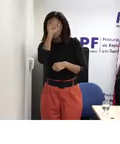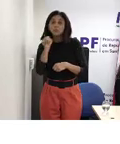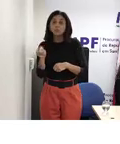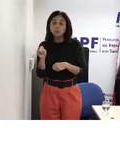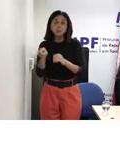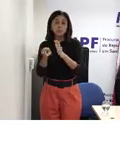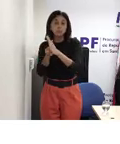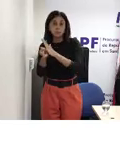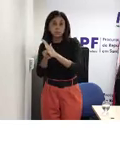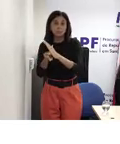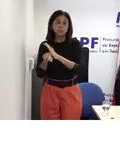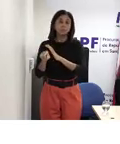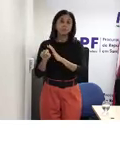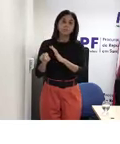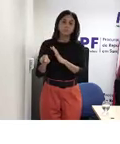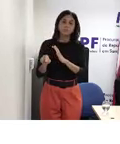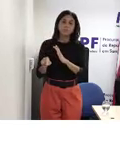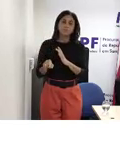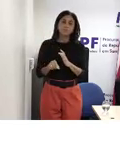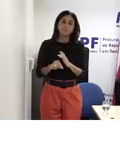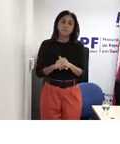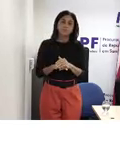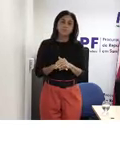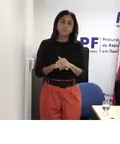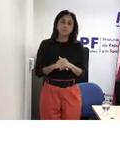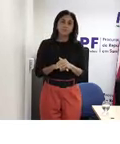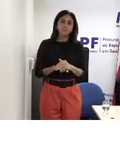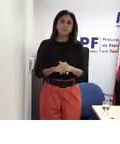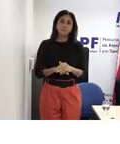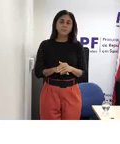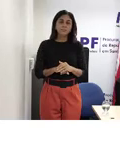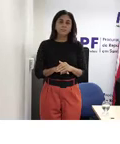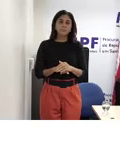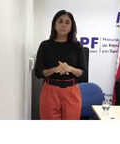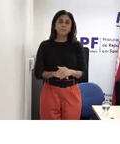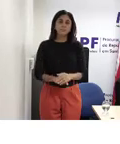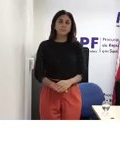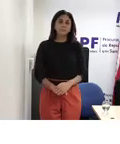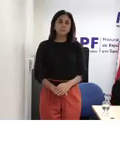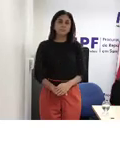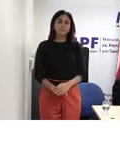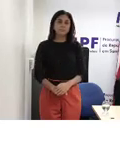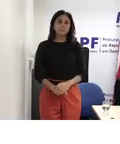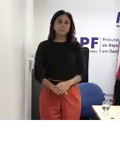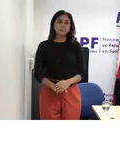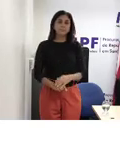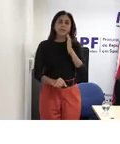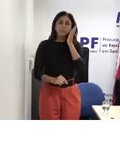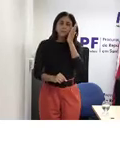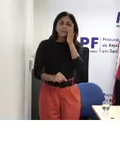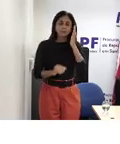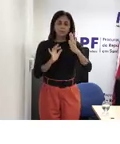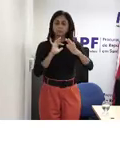instrução são entes fatores você vê aí que os crimes principalmente através da internet